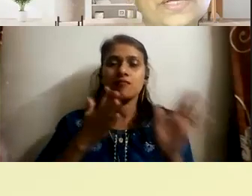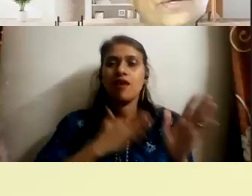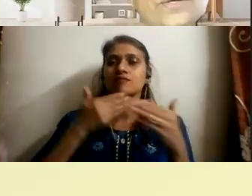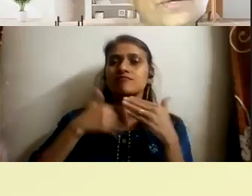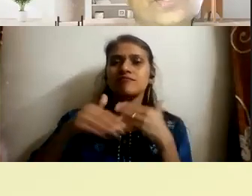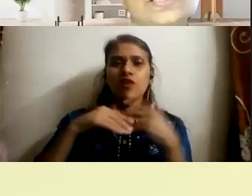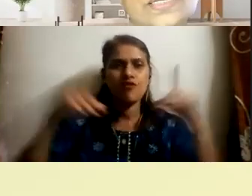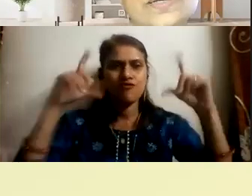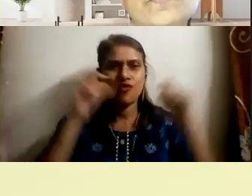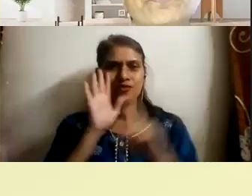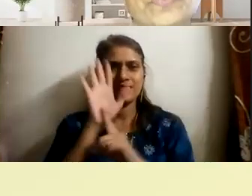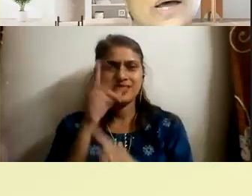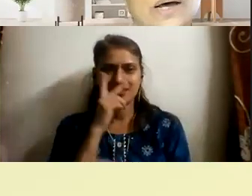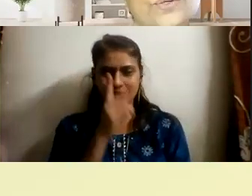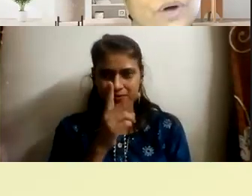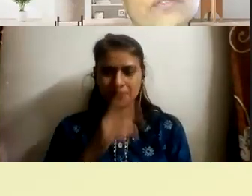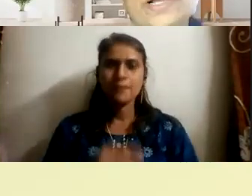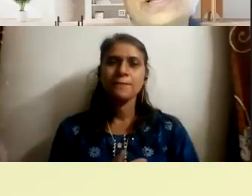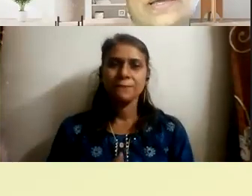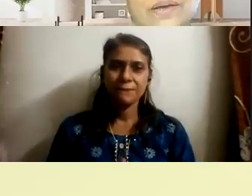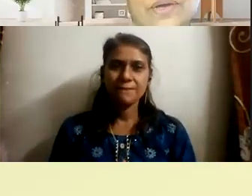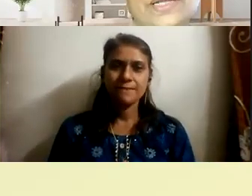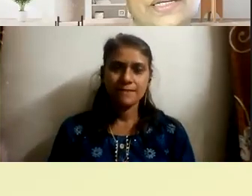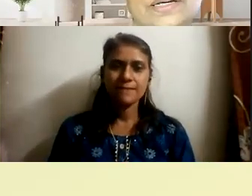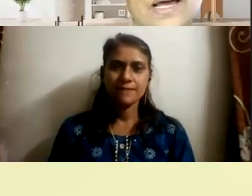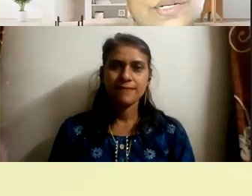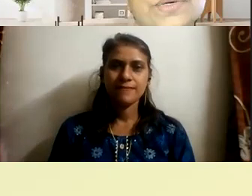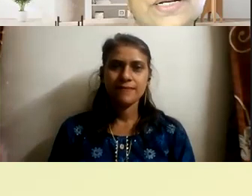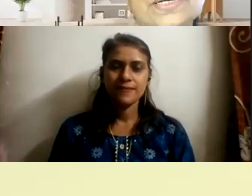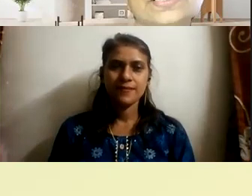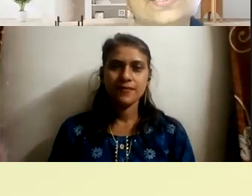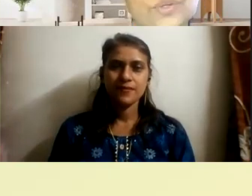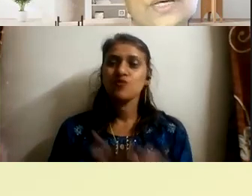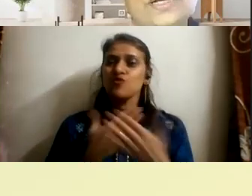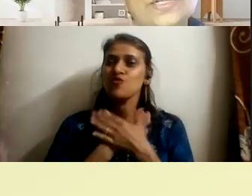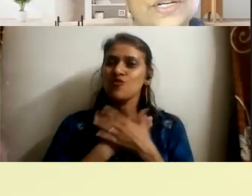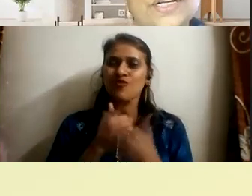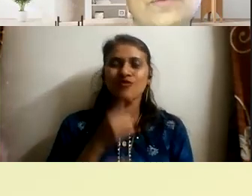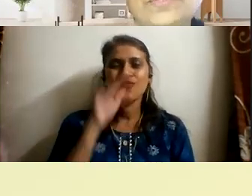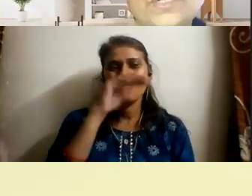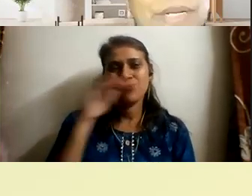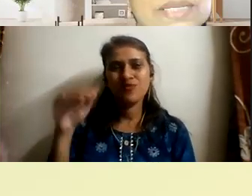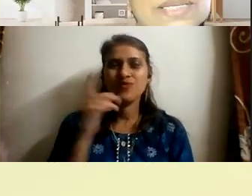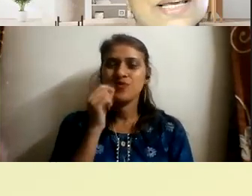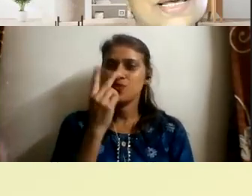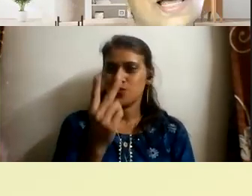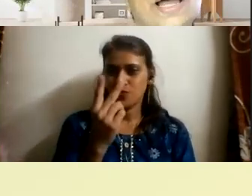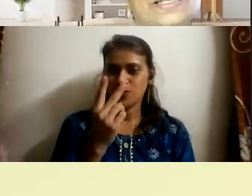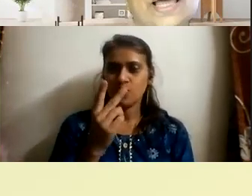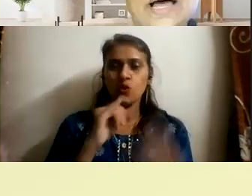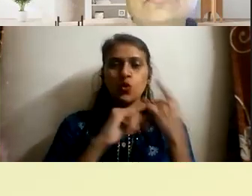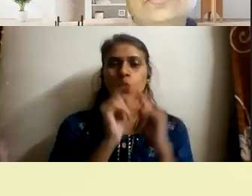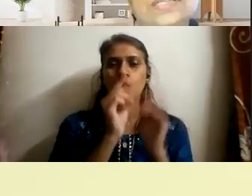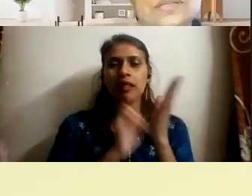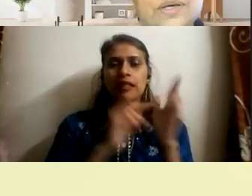स्लाइड में यू कैन सी टू ऑफ माय वेरी डियर एंटरप्रेन्योर्स सुंदर एंड श्रीराम, द ट्विंस, एंड